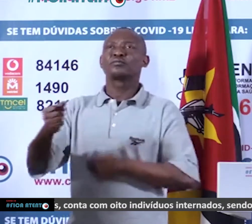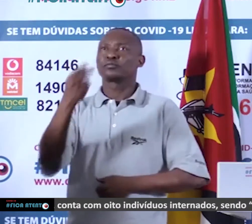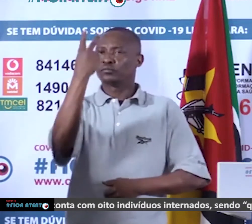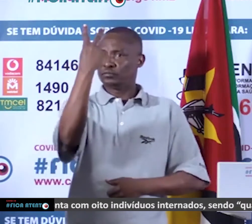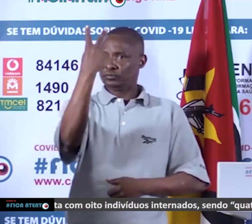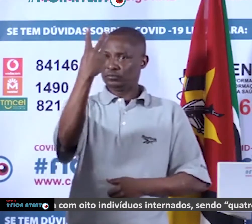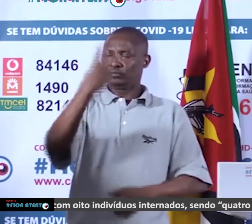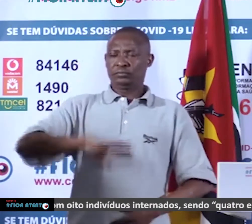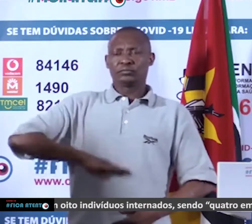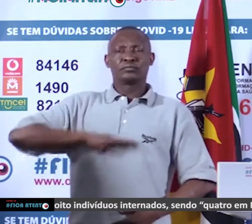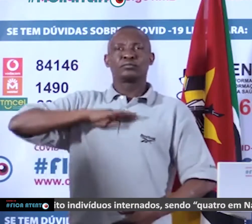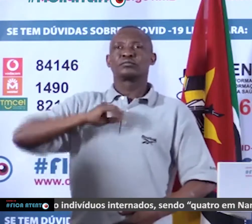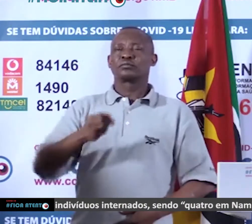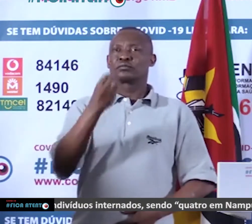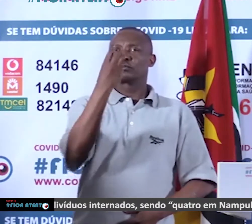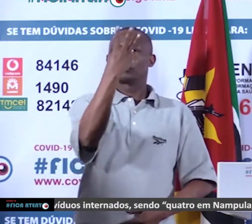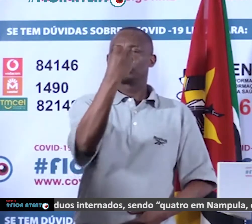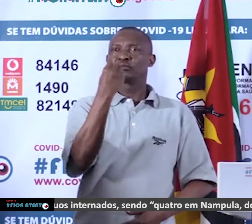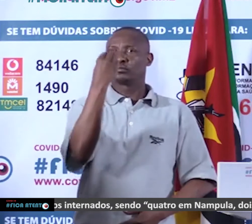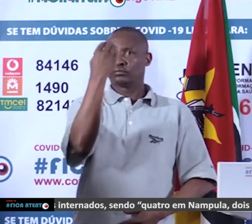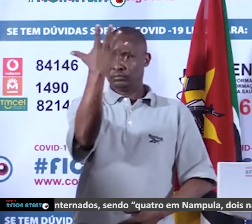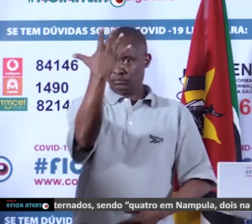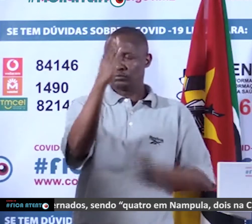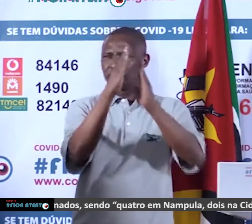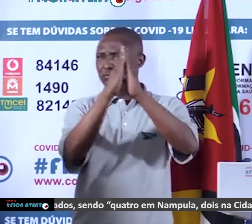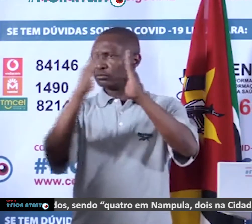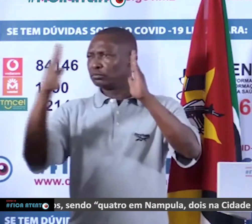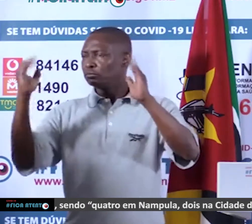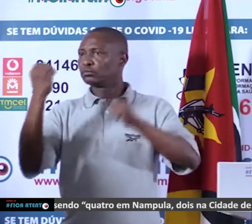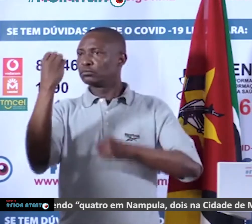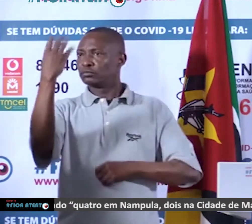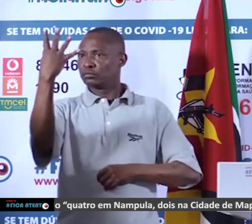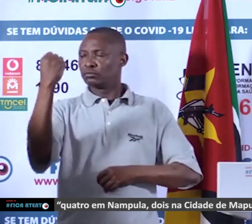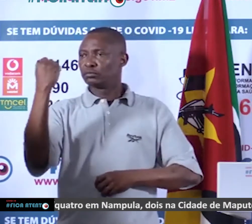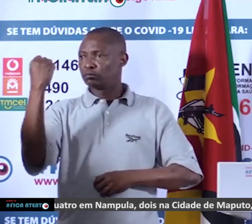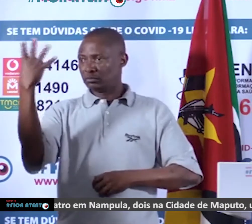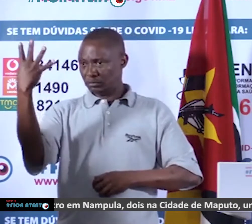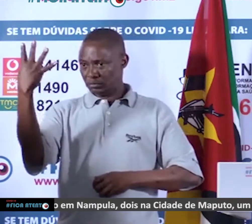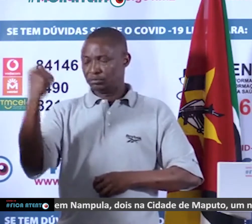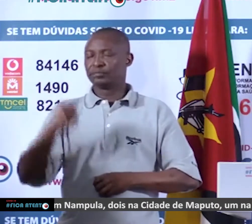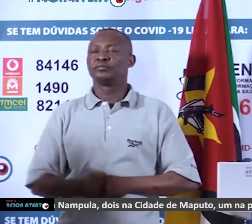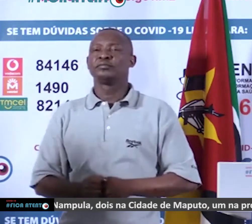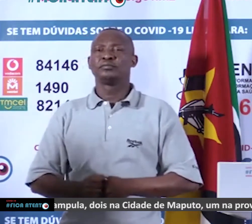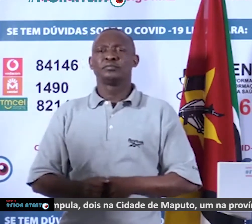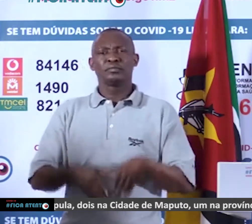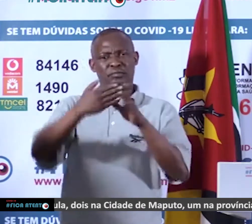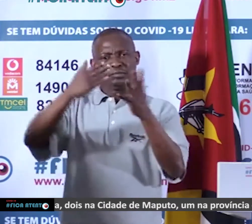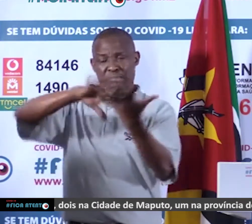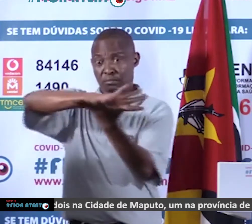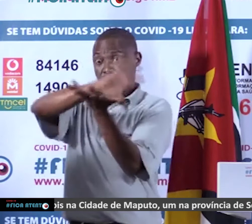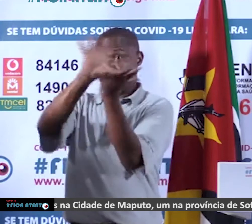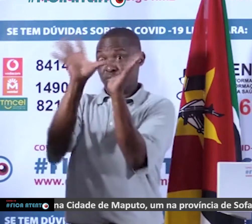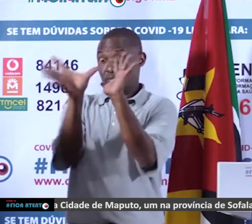35 aos 44 anos. Todos os casos que nós reportamos